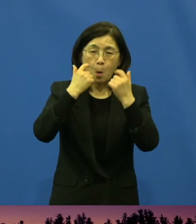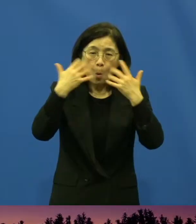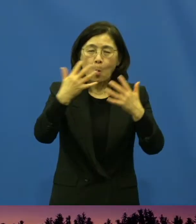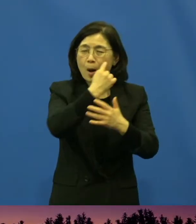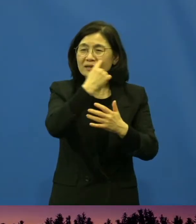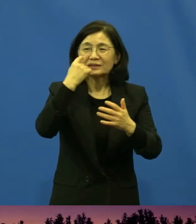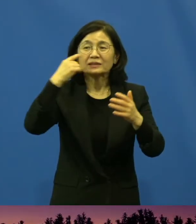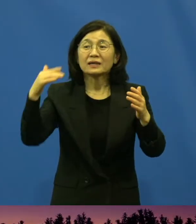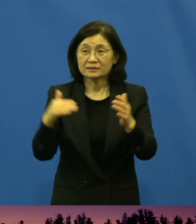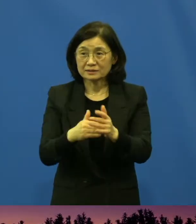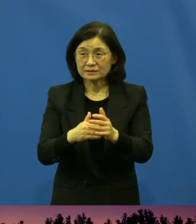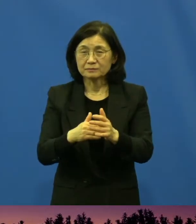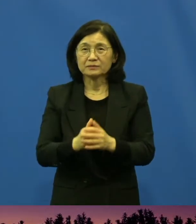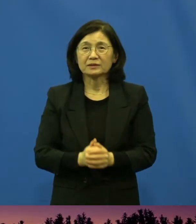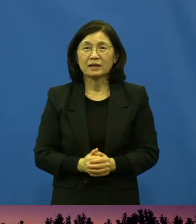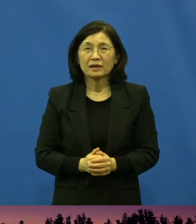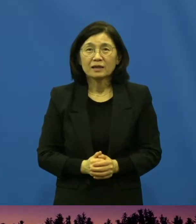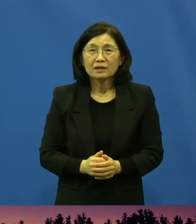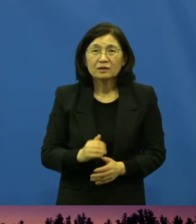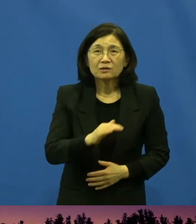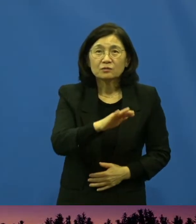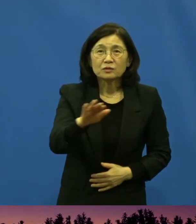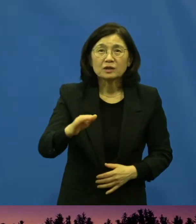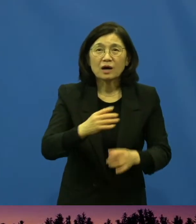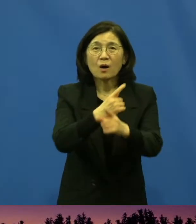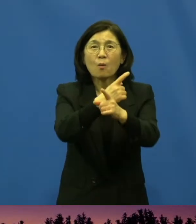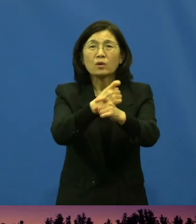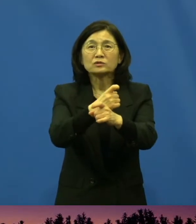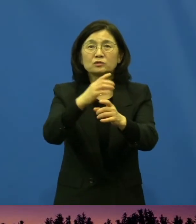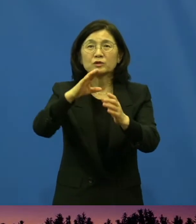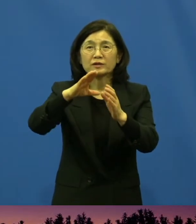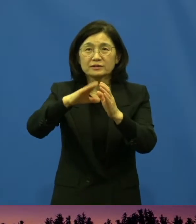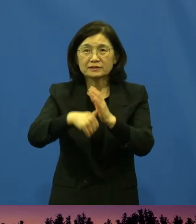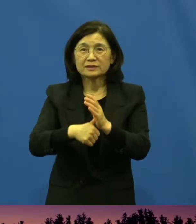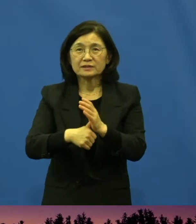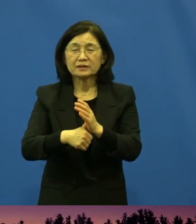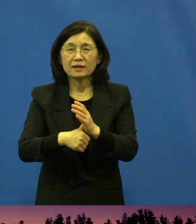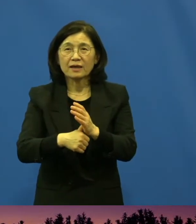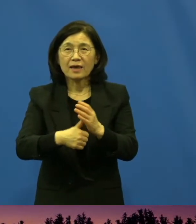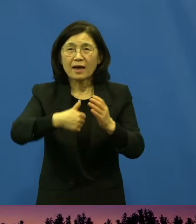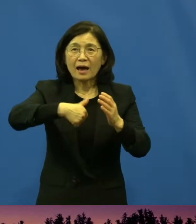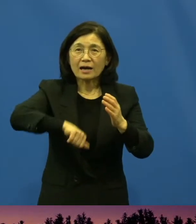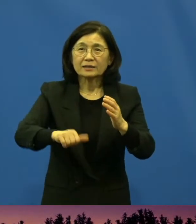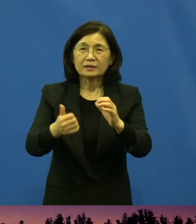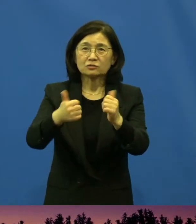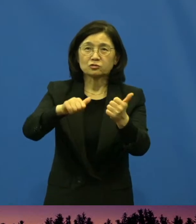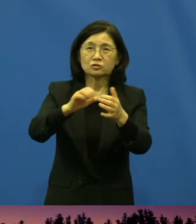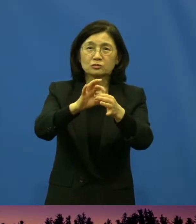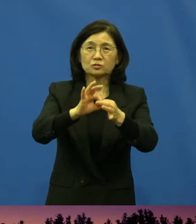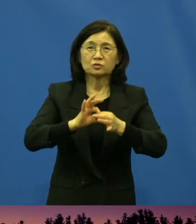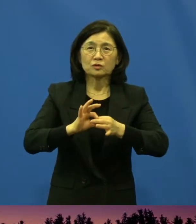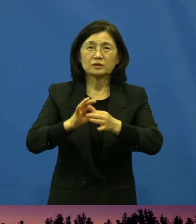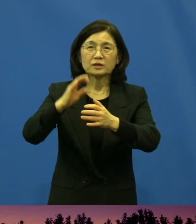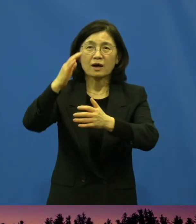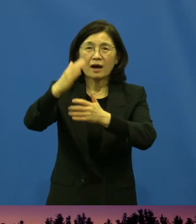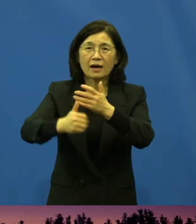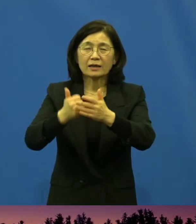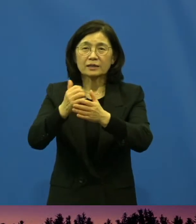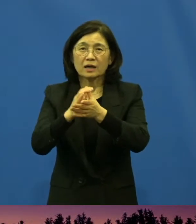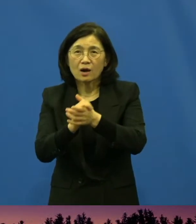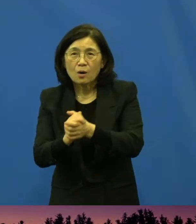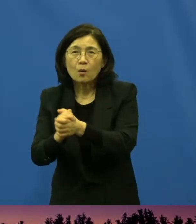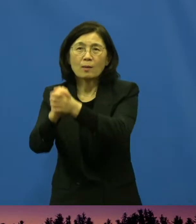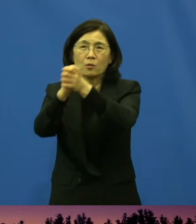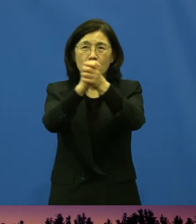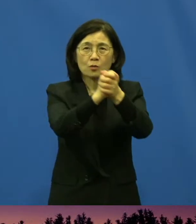10절에 뭐라고 해야죠? 5장 10절에 우리가 원수 되었을 때 그의 아들의 죽으심으로 말미암아 하나님과 화목하게